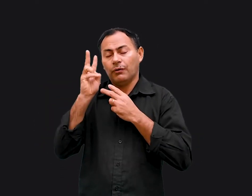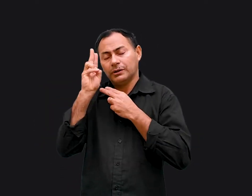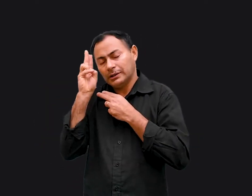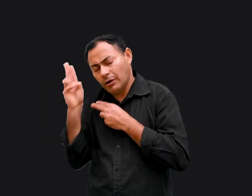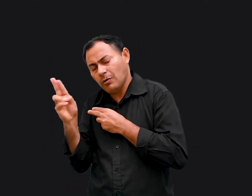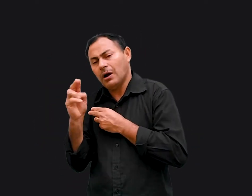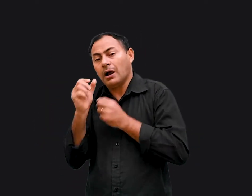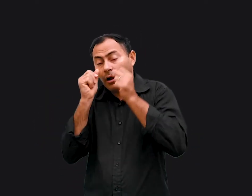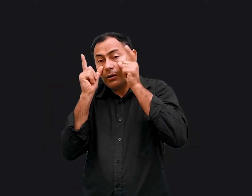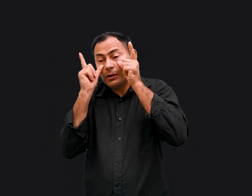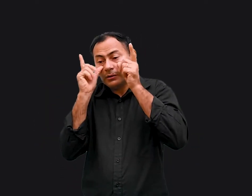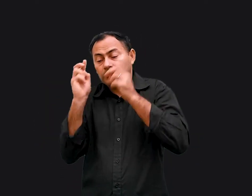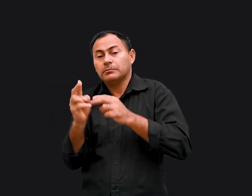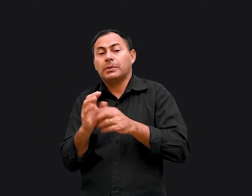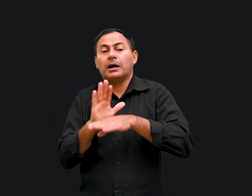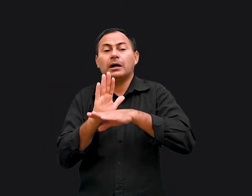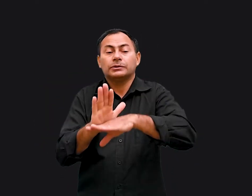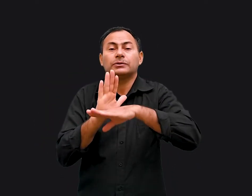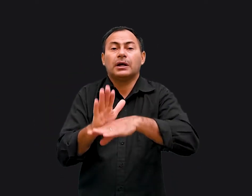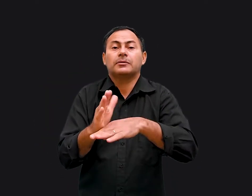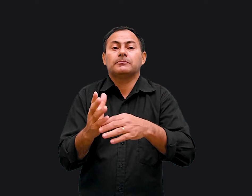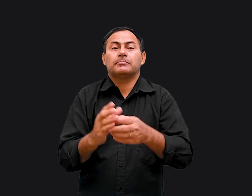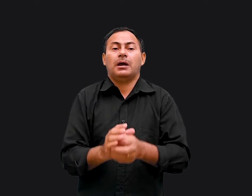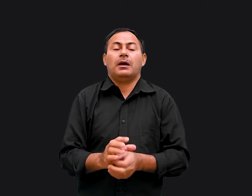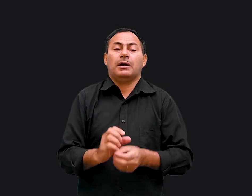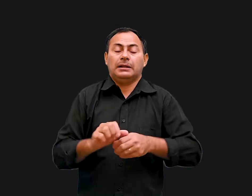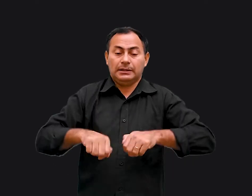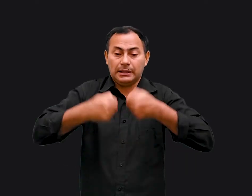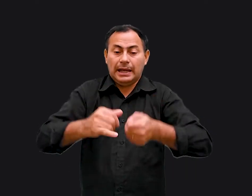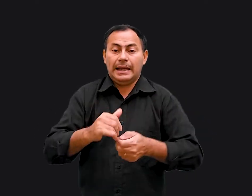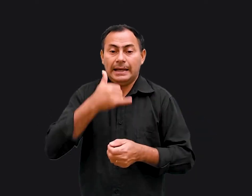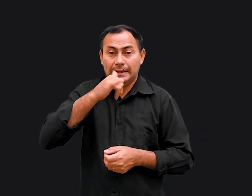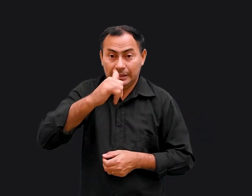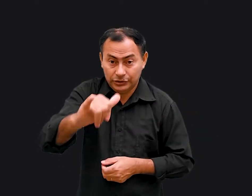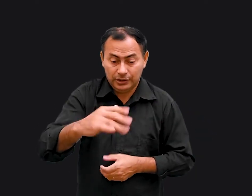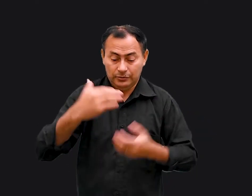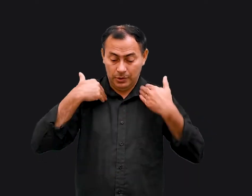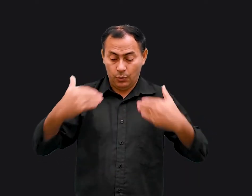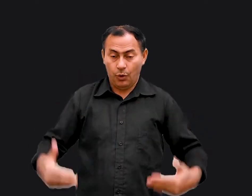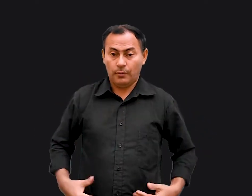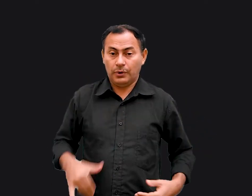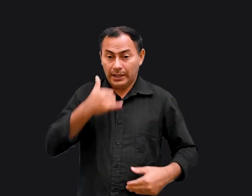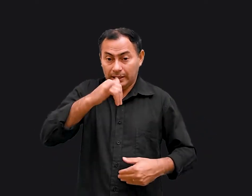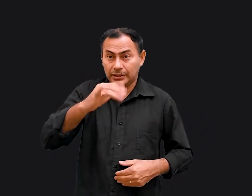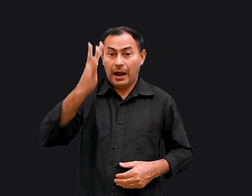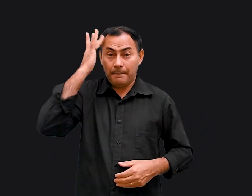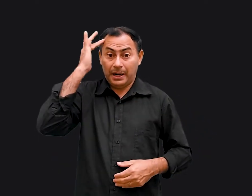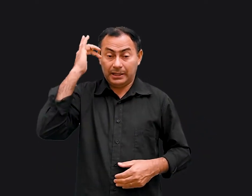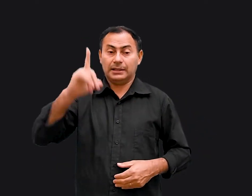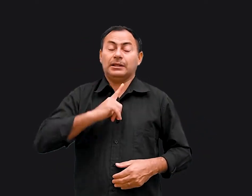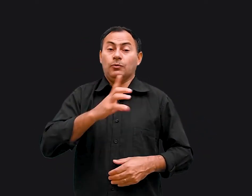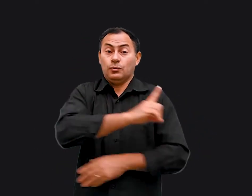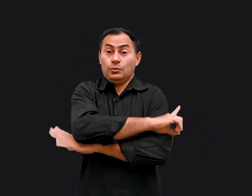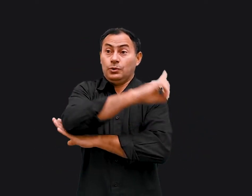ficar acordado para ajudá-lo a pôr energia de volta no meu corpo, porque amanhã eu tenho um dia